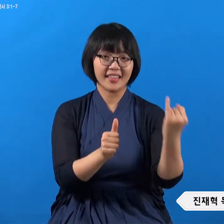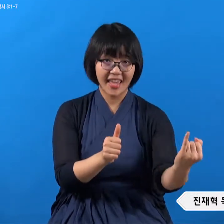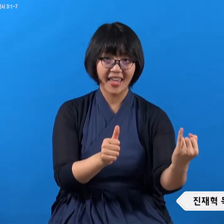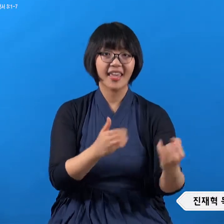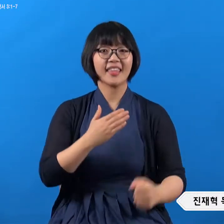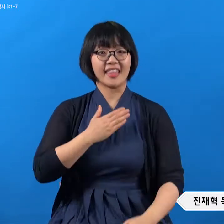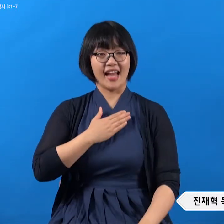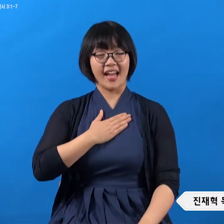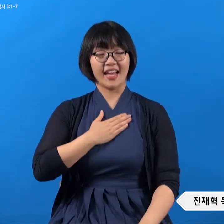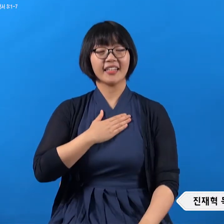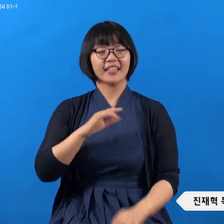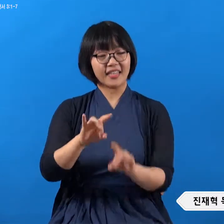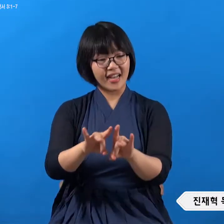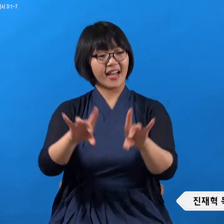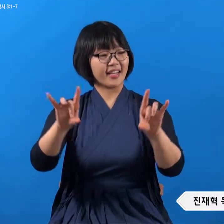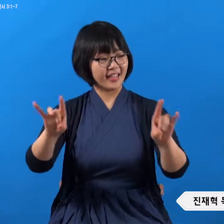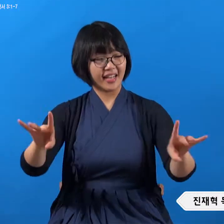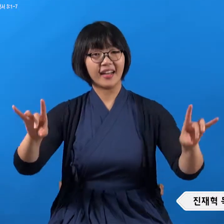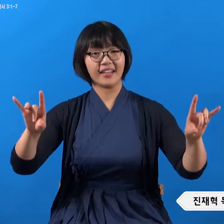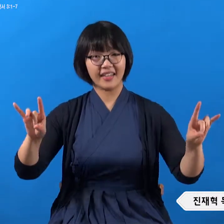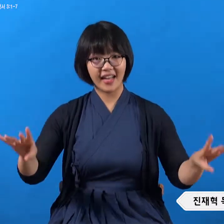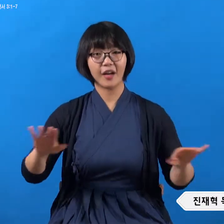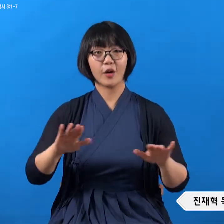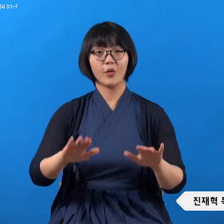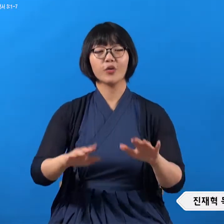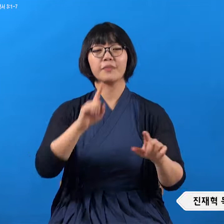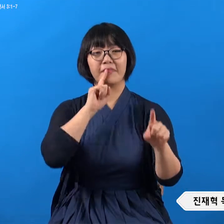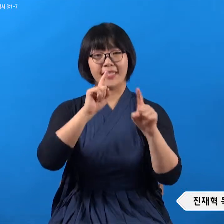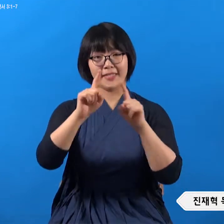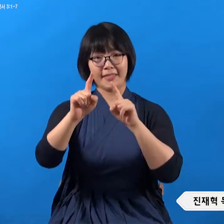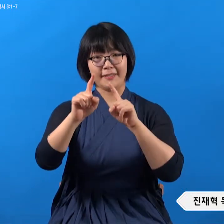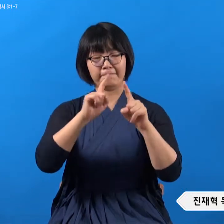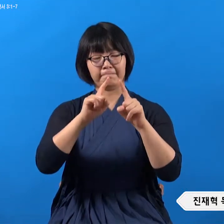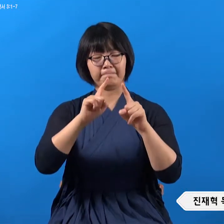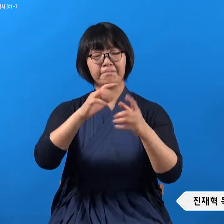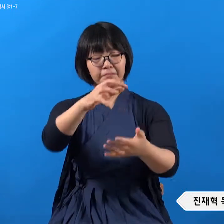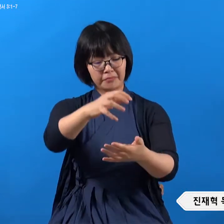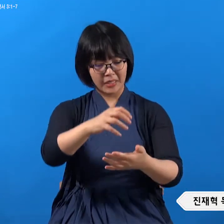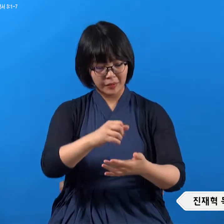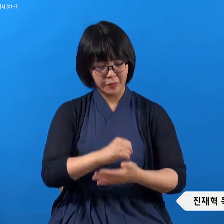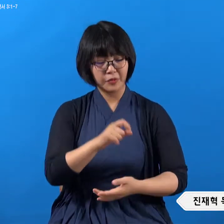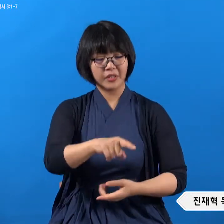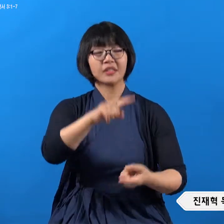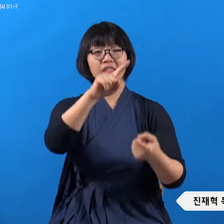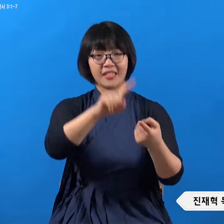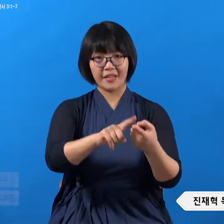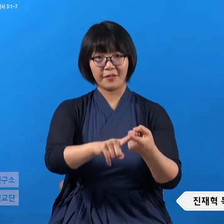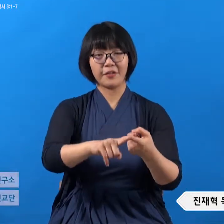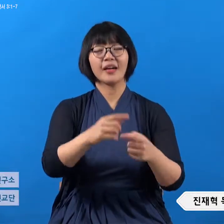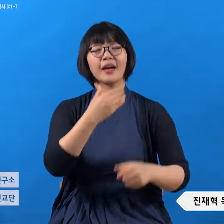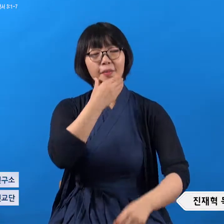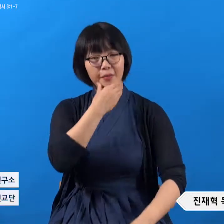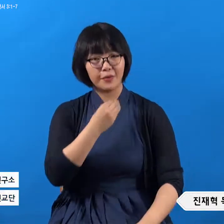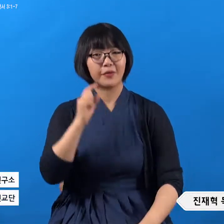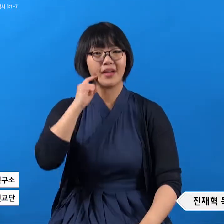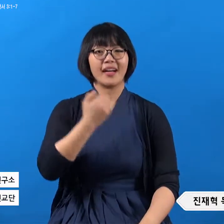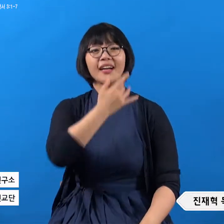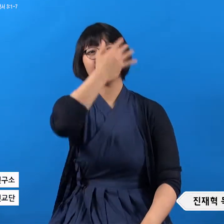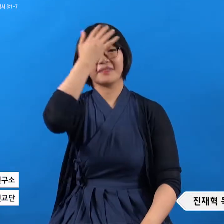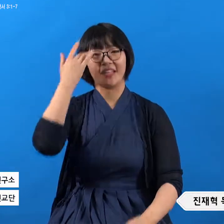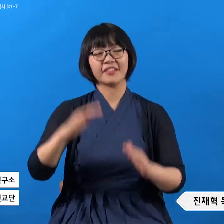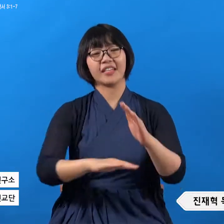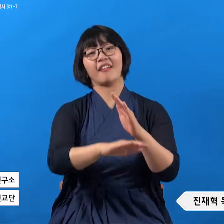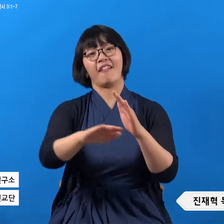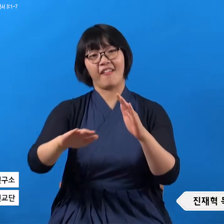아내, 내가 각각 오늘 이 말씀 앞에 그런 모습으로 아름답고 행복한